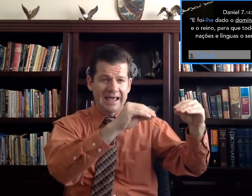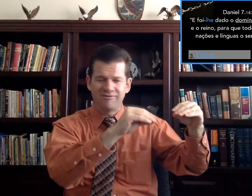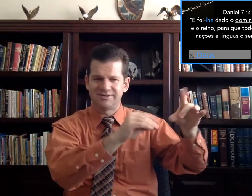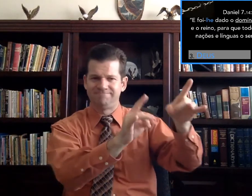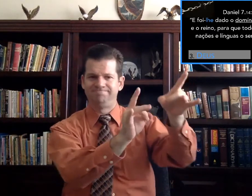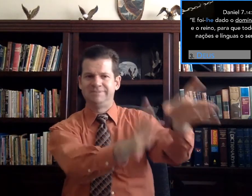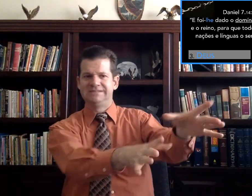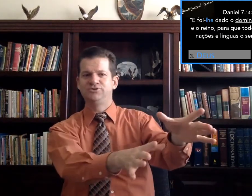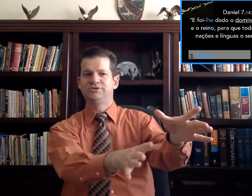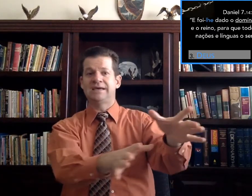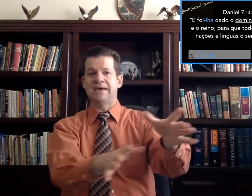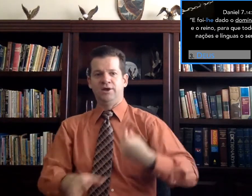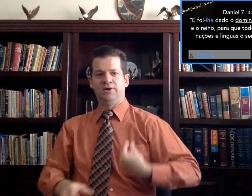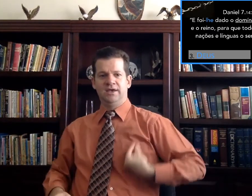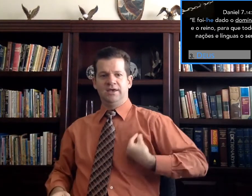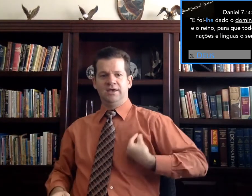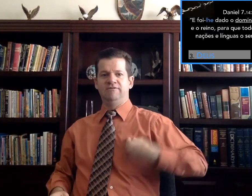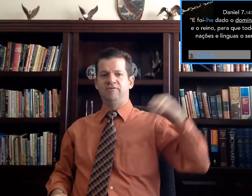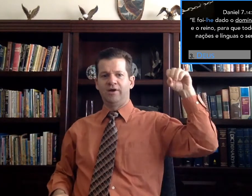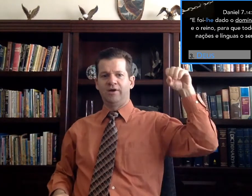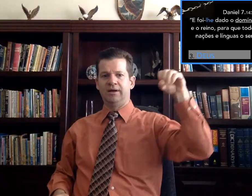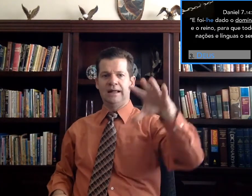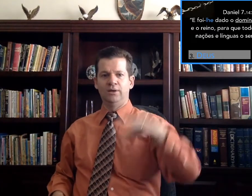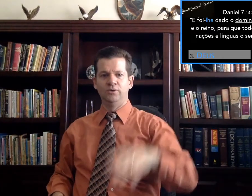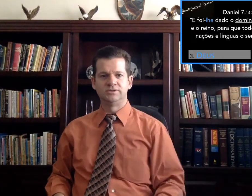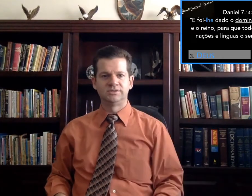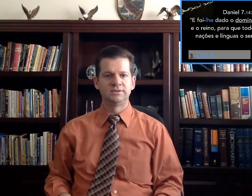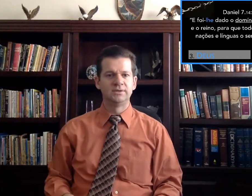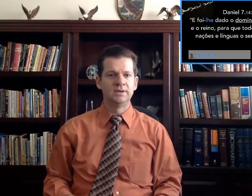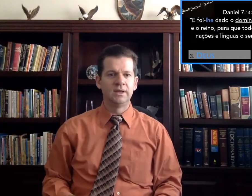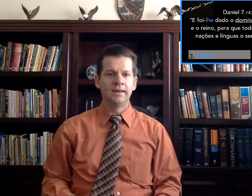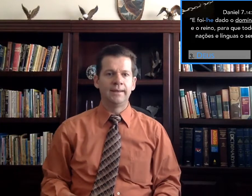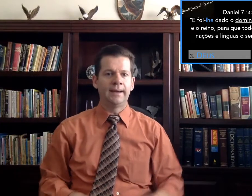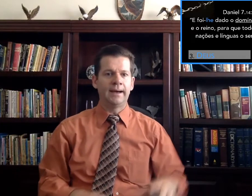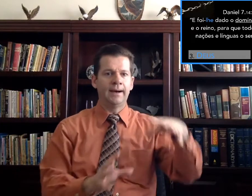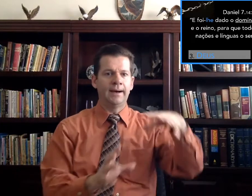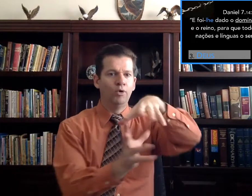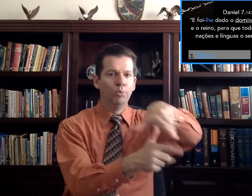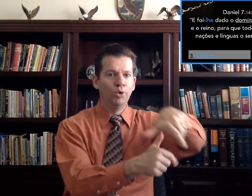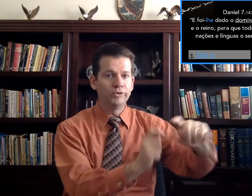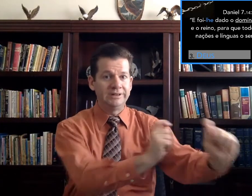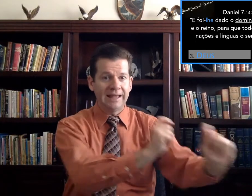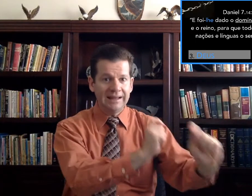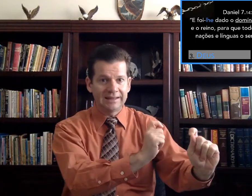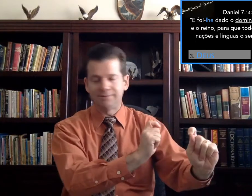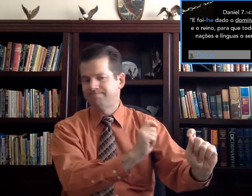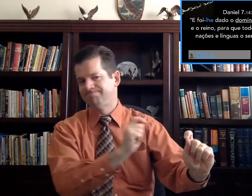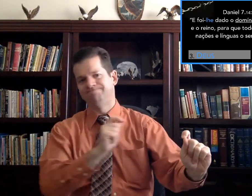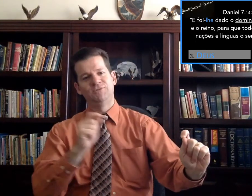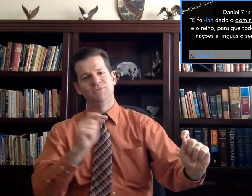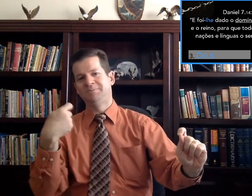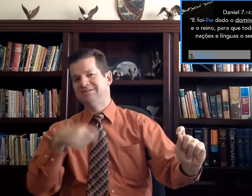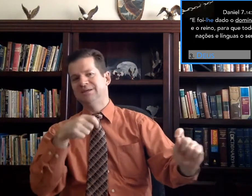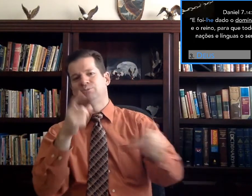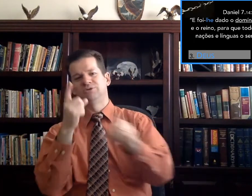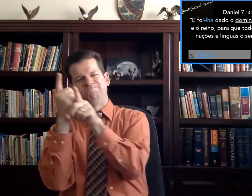trevas preciso sair e viver na luz. O mundo tenta, nós precisamos